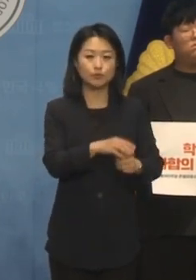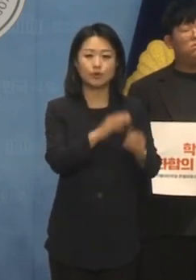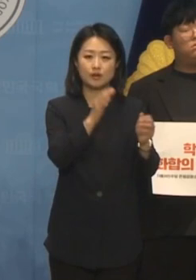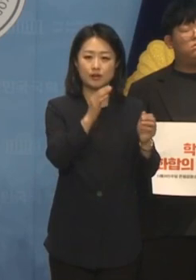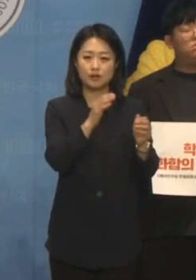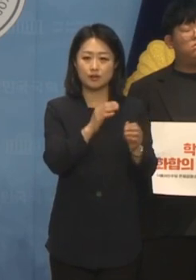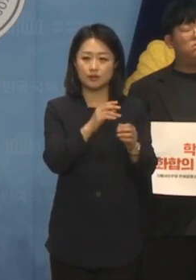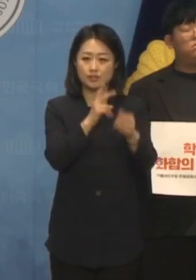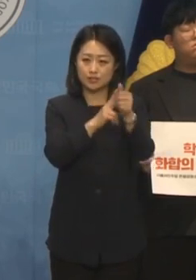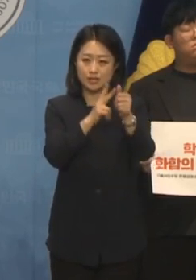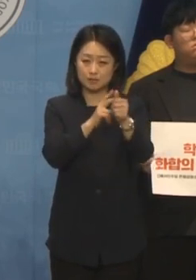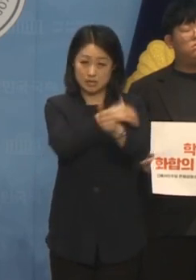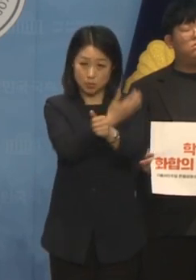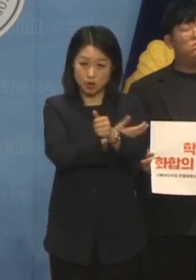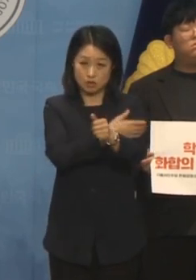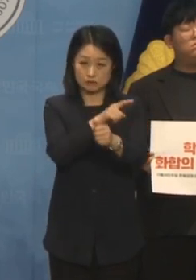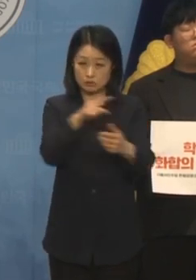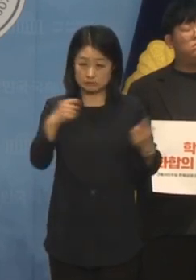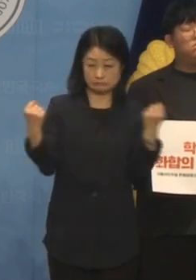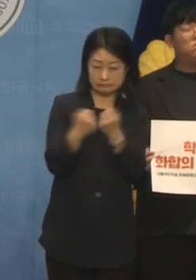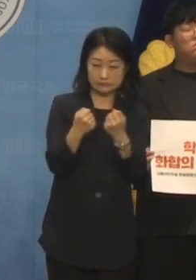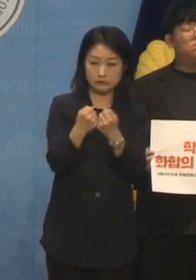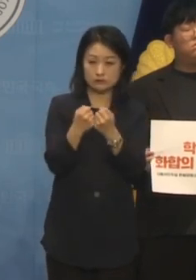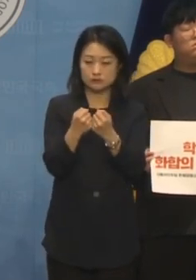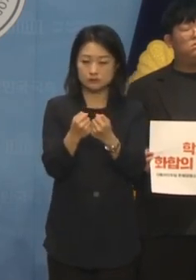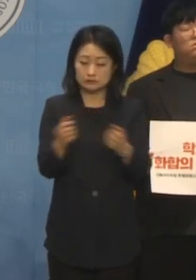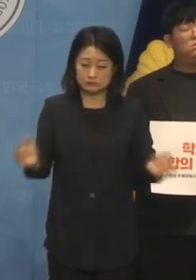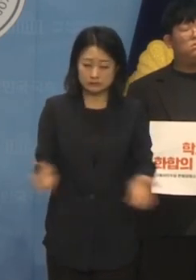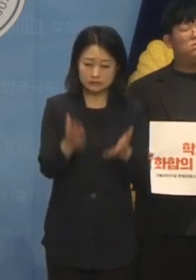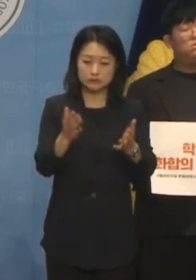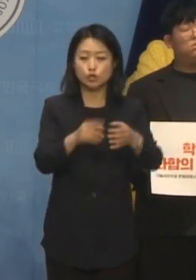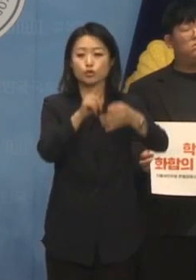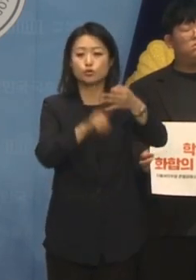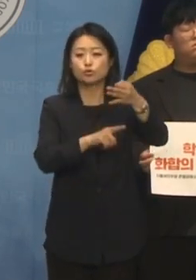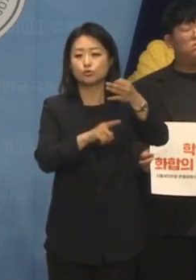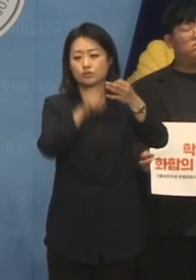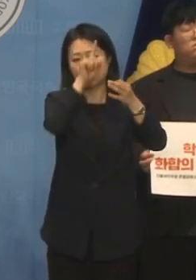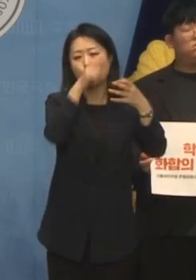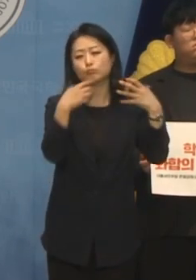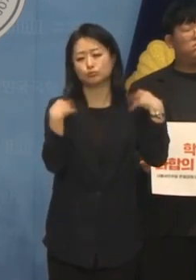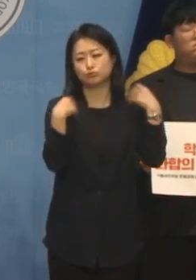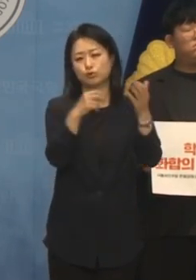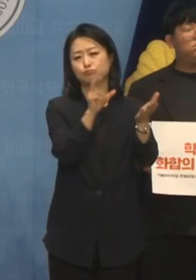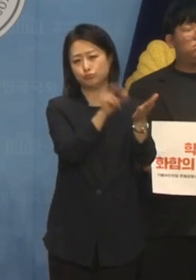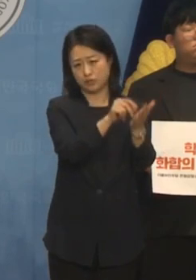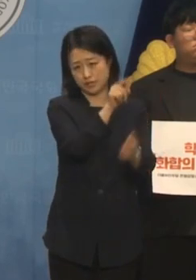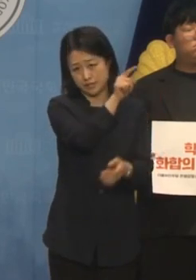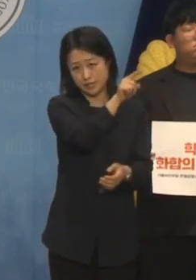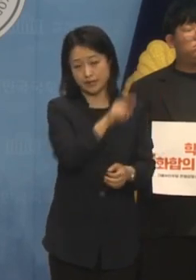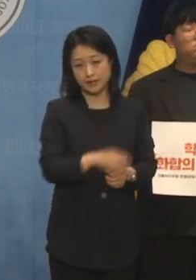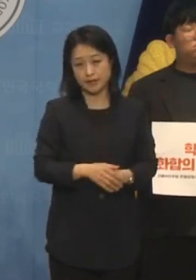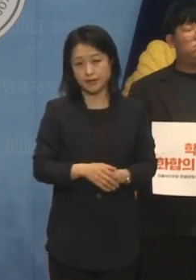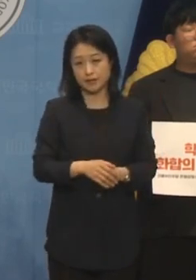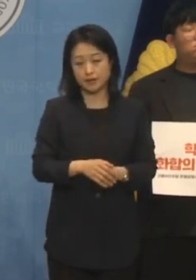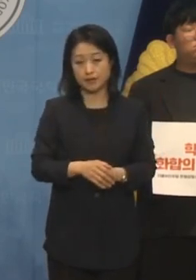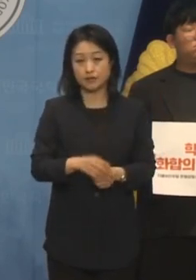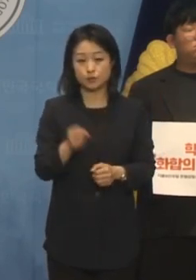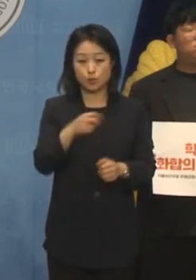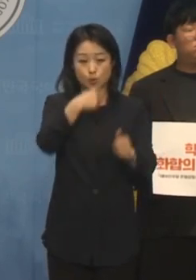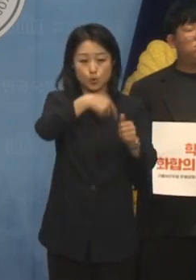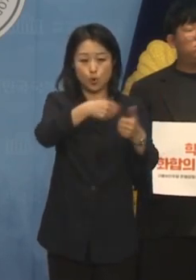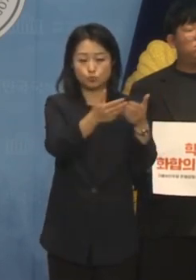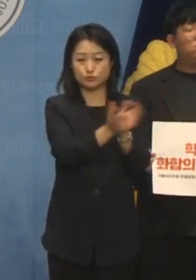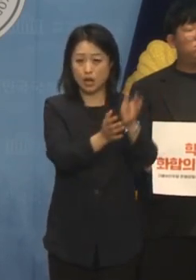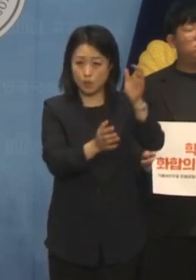게임인 것처럼 이렇게 주장하고 있는 윤석열 대통령이나 이주호 교육부